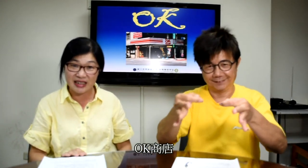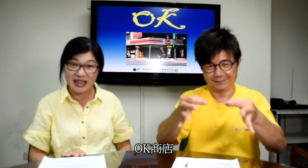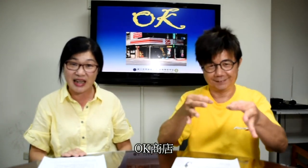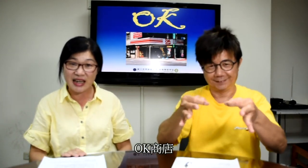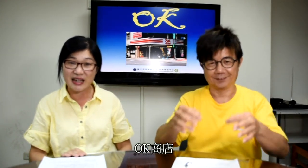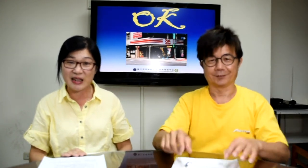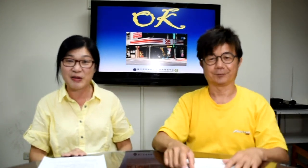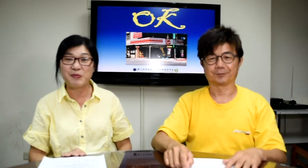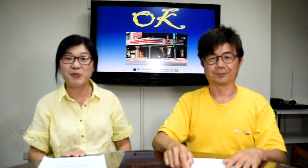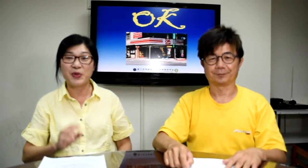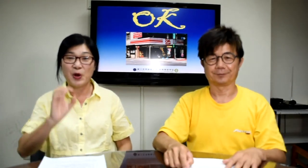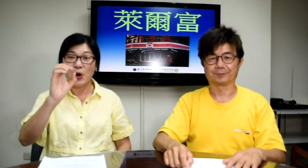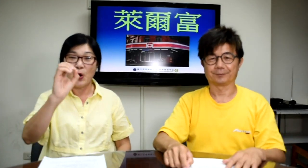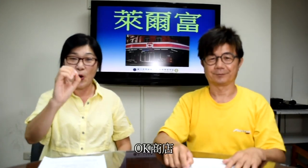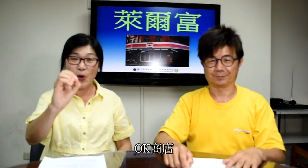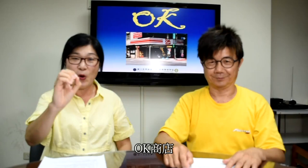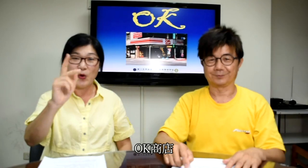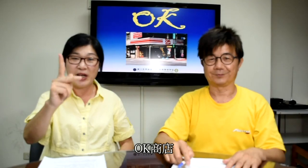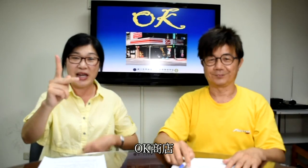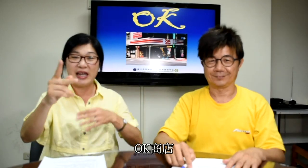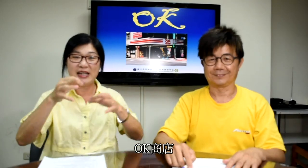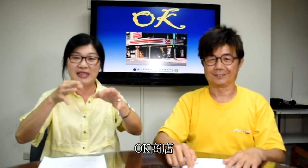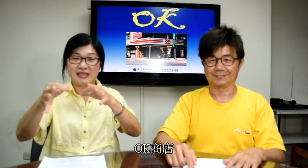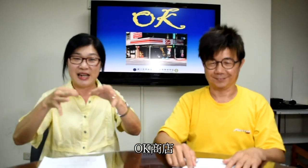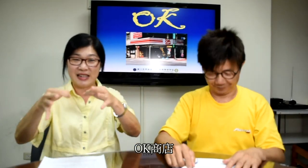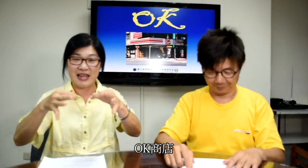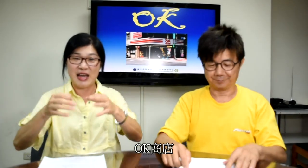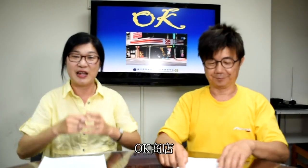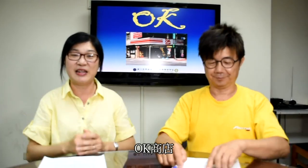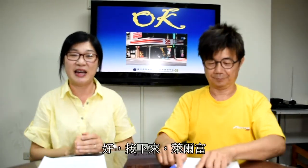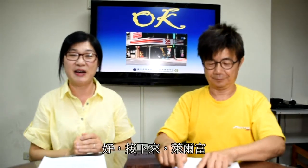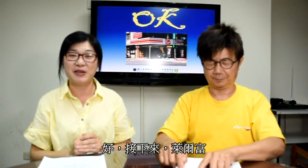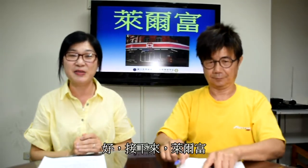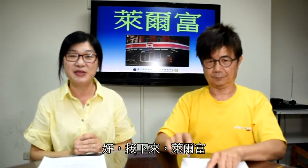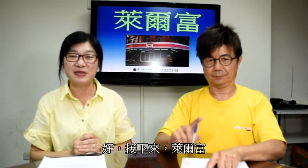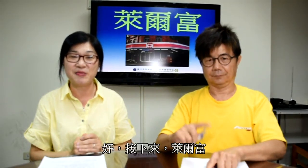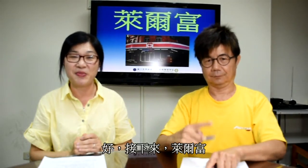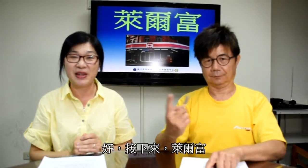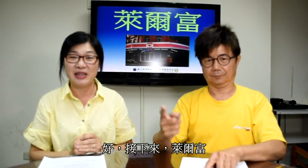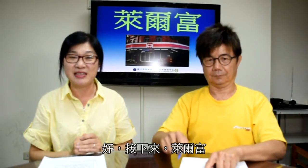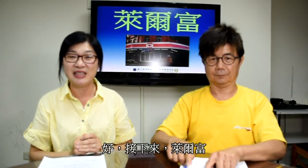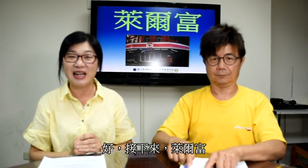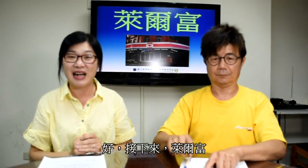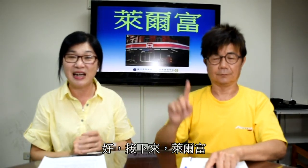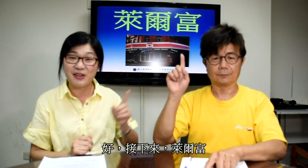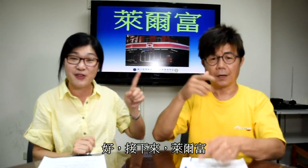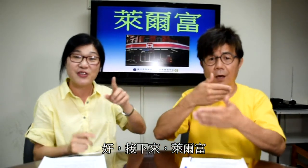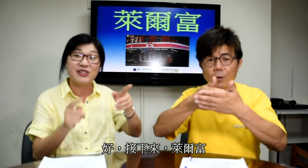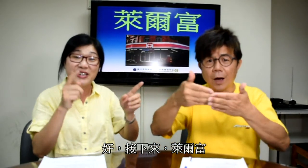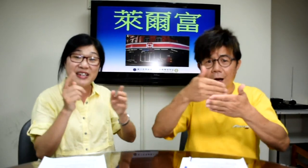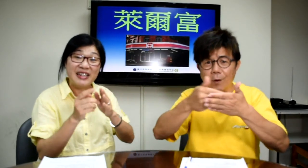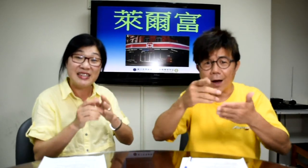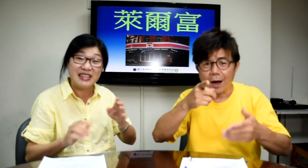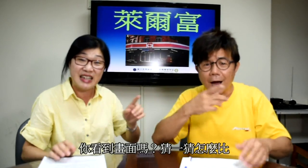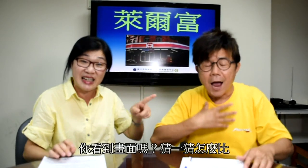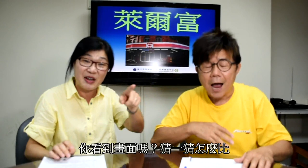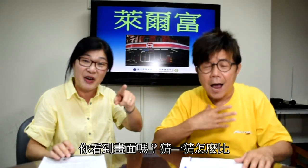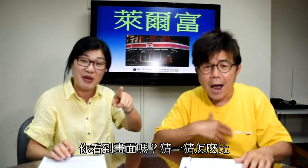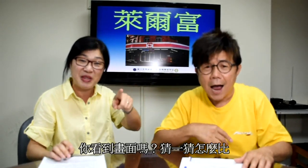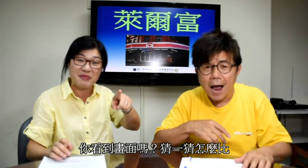店 ，OK 商店，好。接下来莱尔富，你看到画面吗？